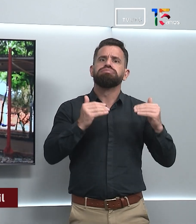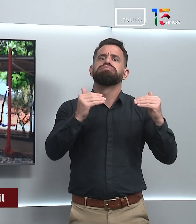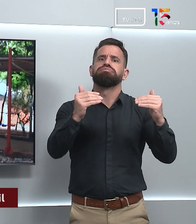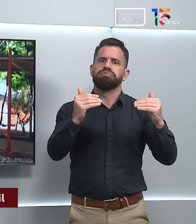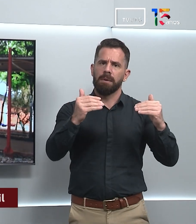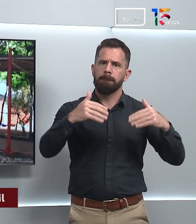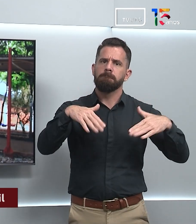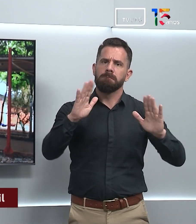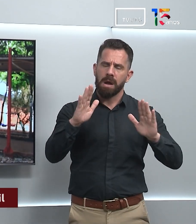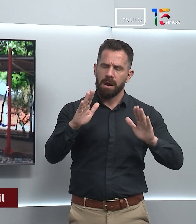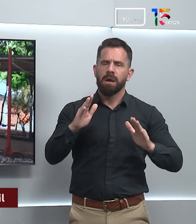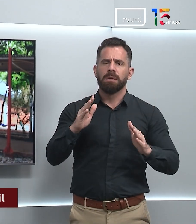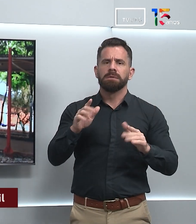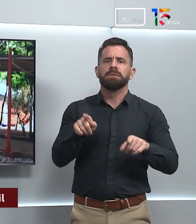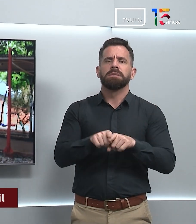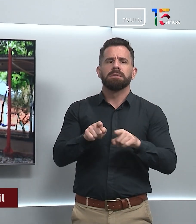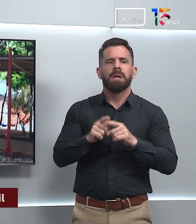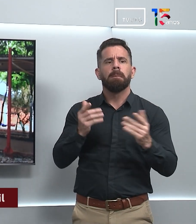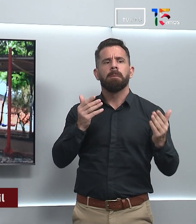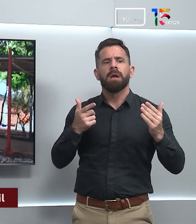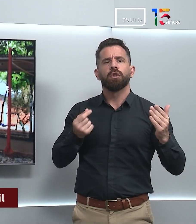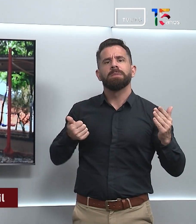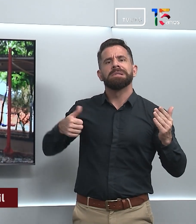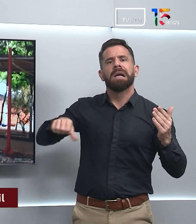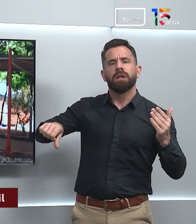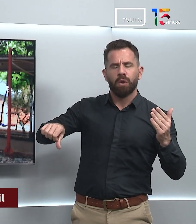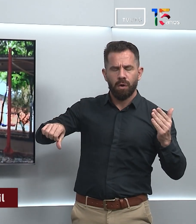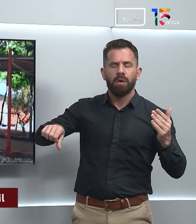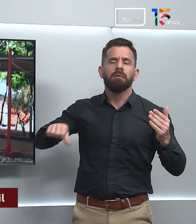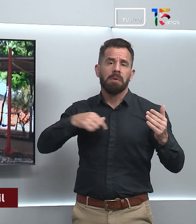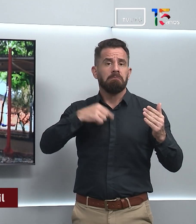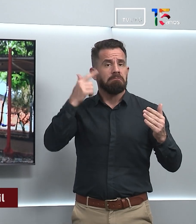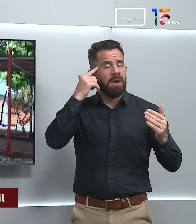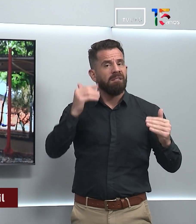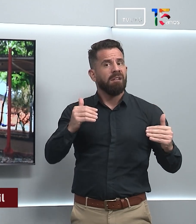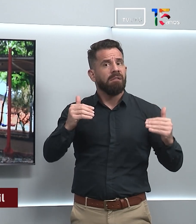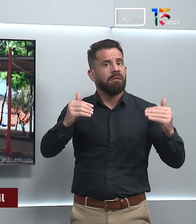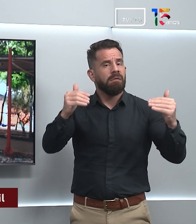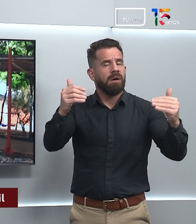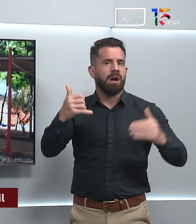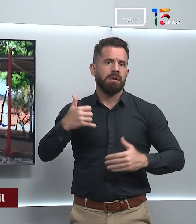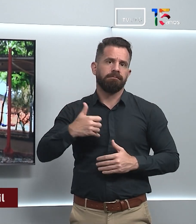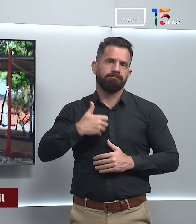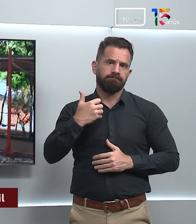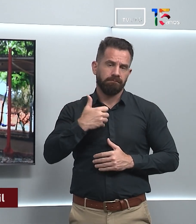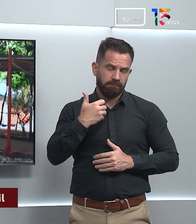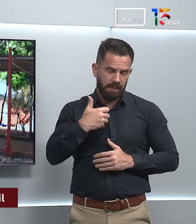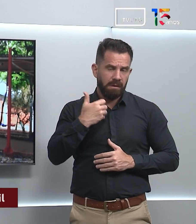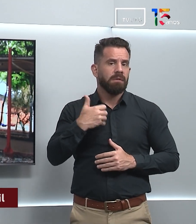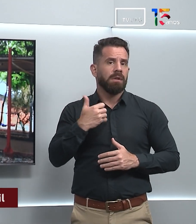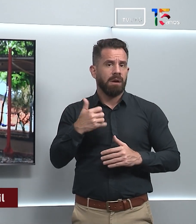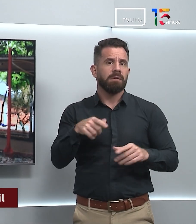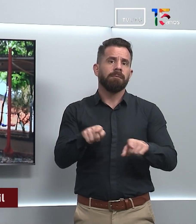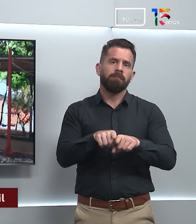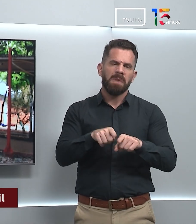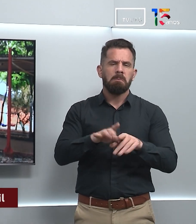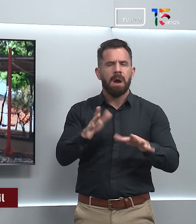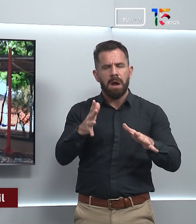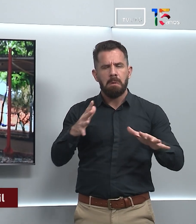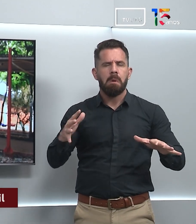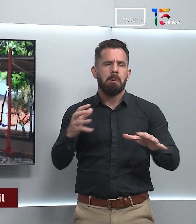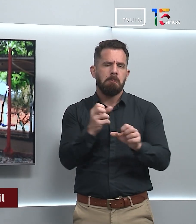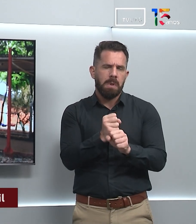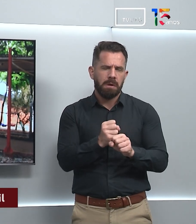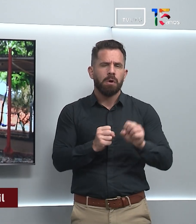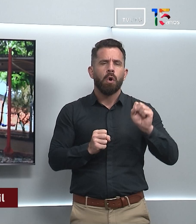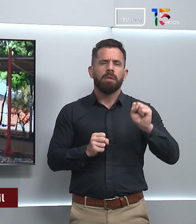de 2019, com projeções indicando que vai continuar aumentando, alcançando cerca de 84 anos